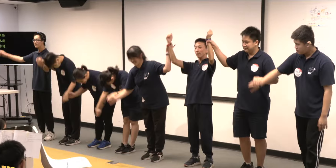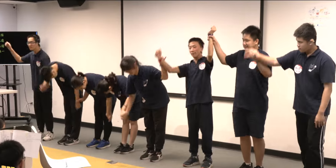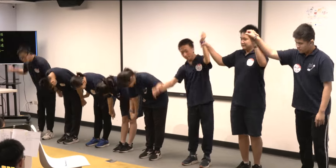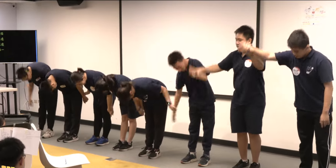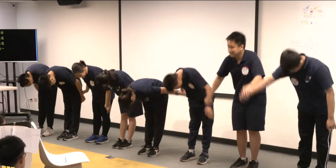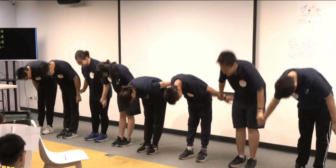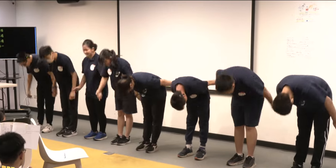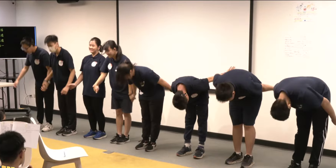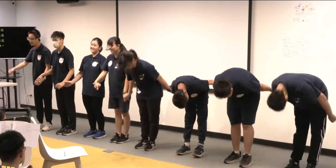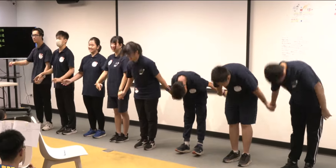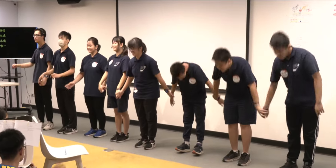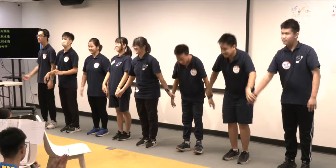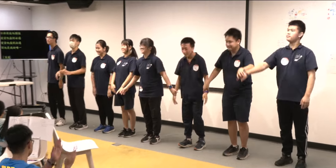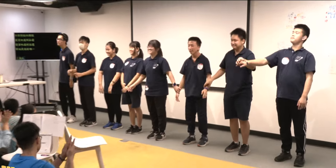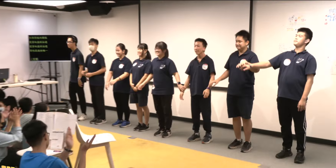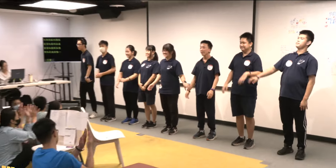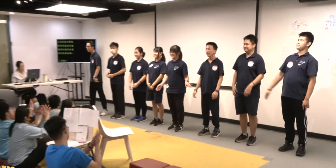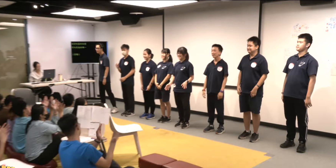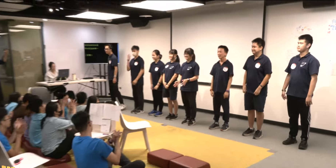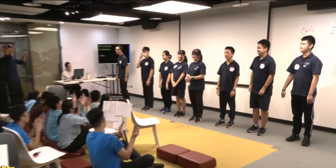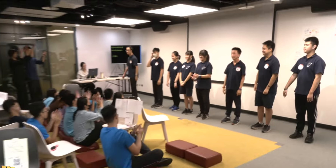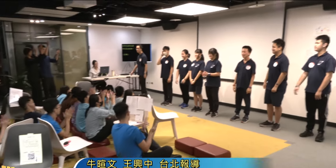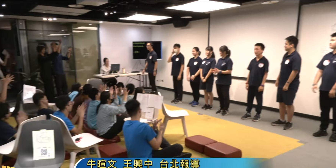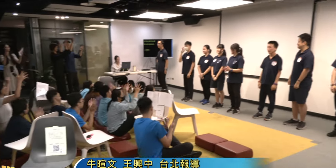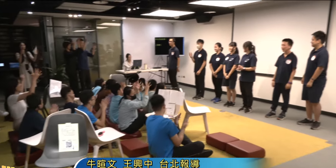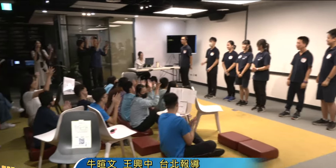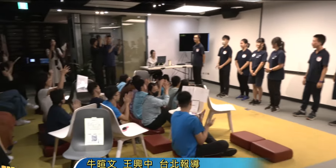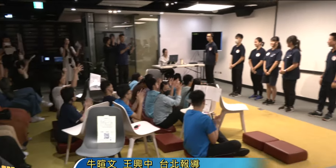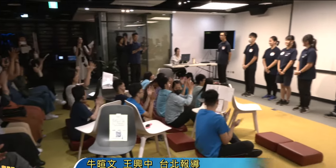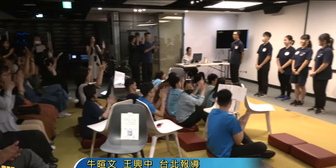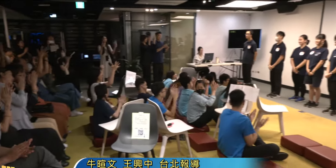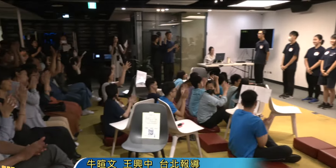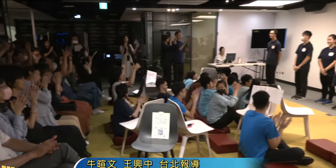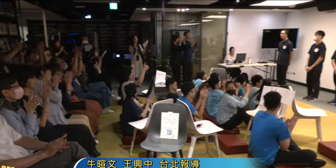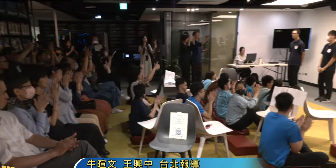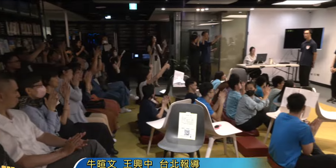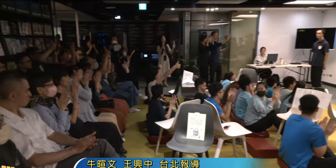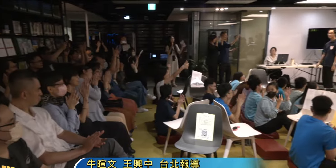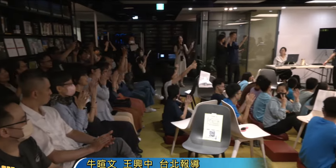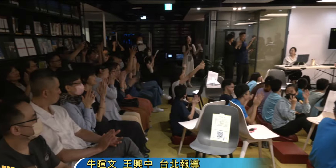享受音乐的美妙。记者牛宣文、王新中台北报道。